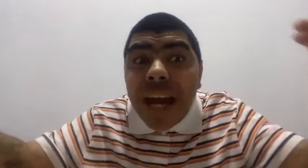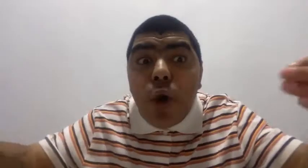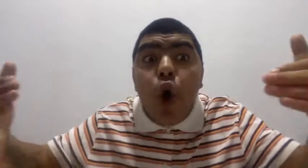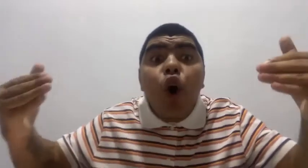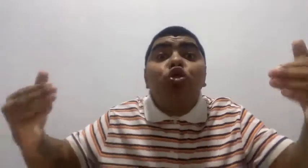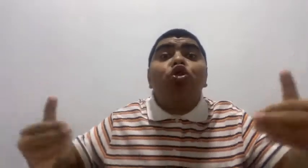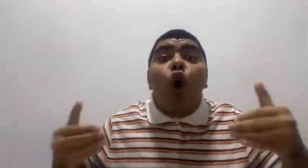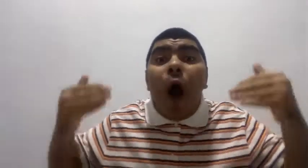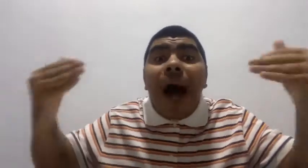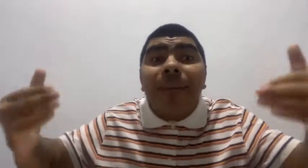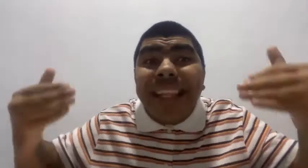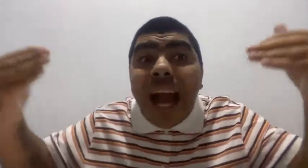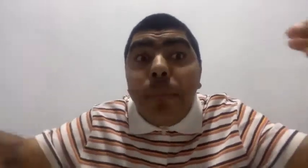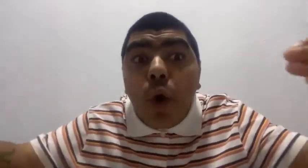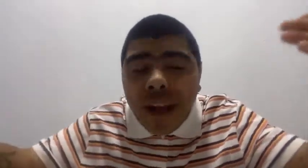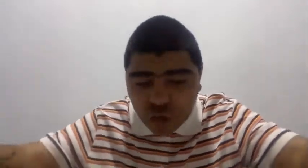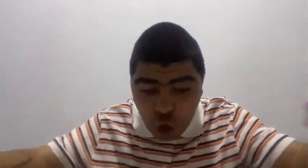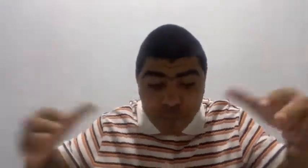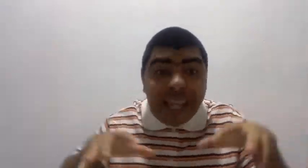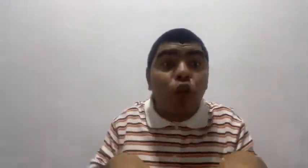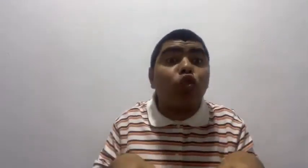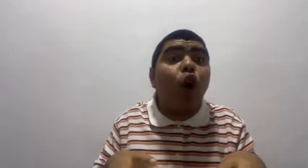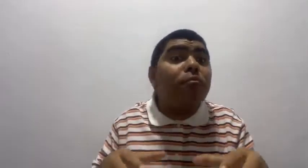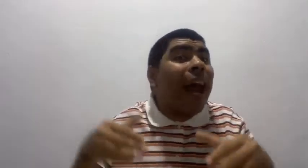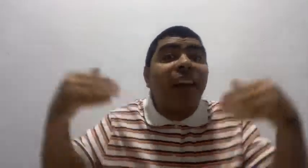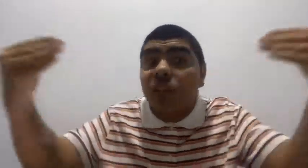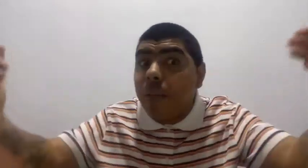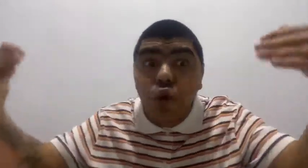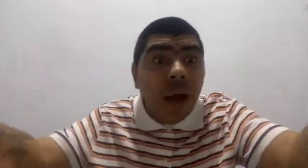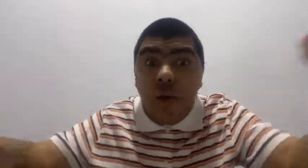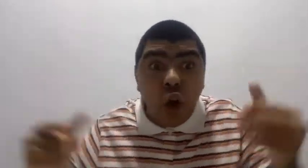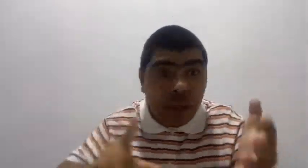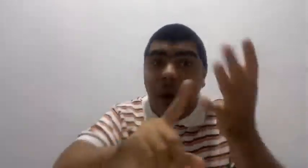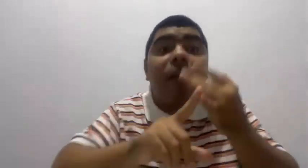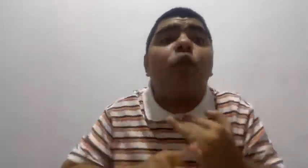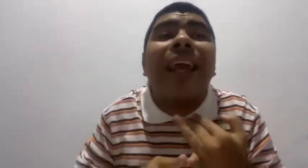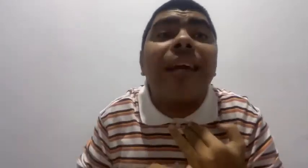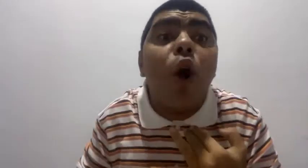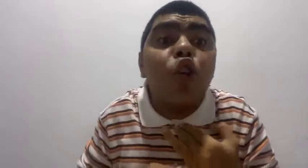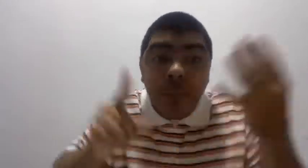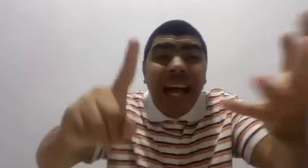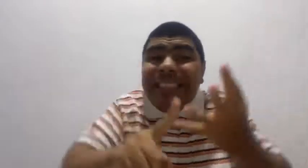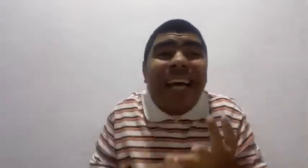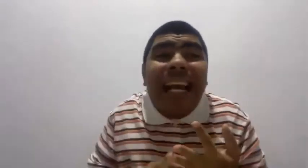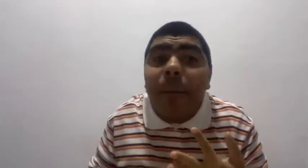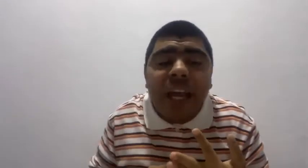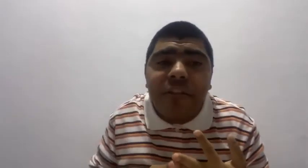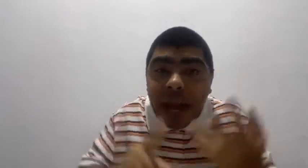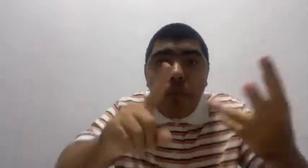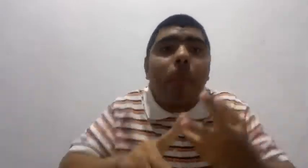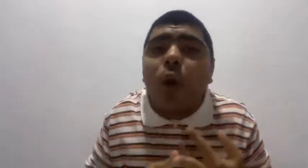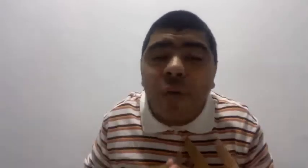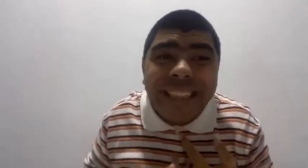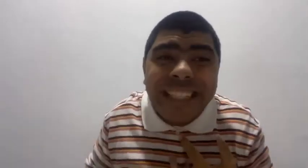hacemos no habla de aprobación. Estos hombres hacían muchas cosas, echaban fuera demonios, sanaban enfermos,